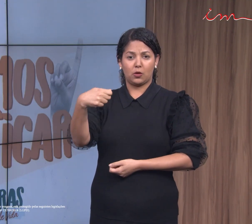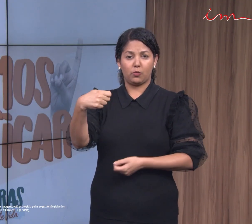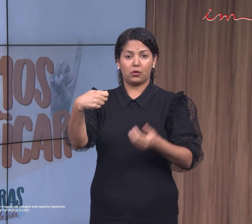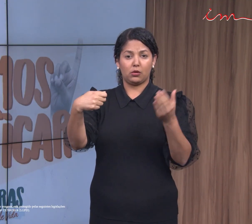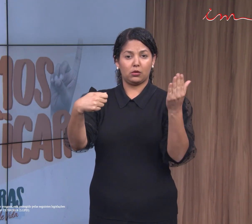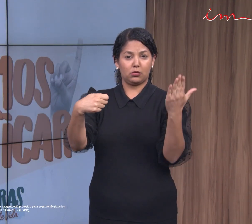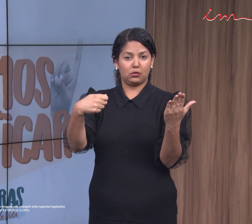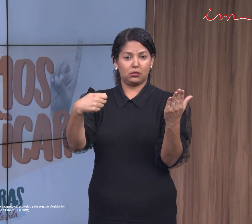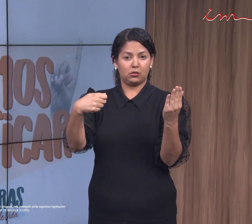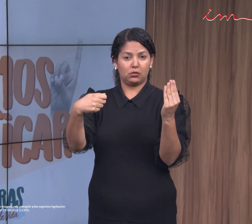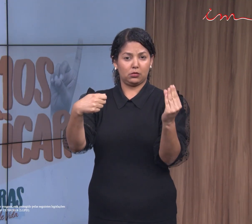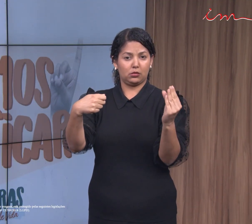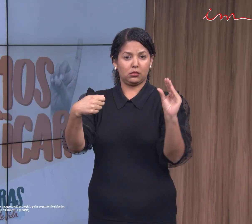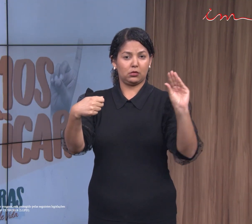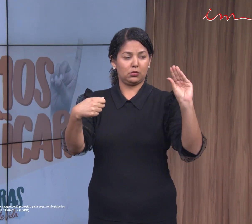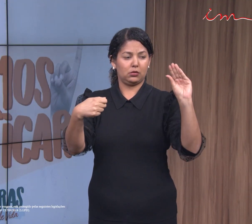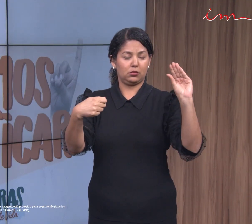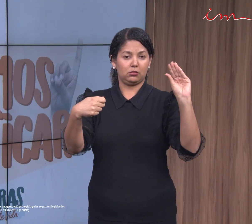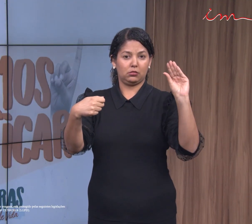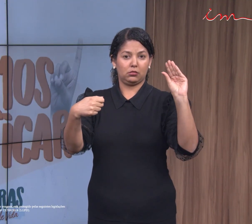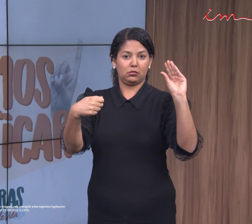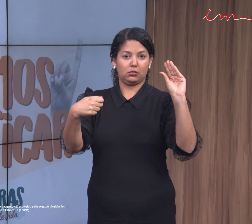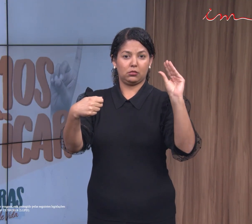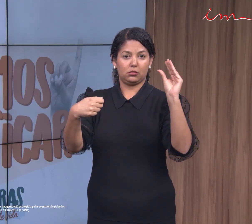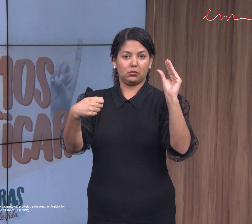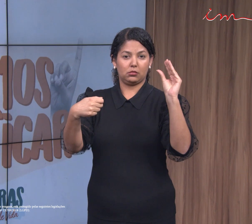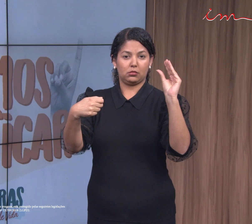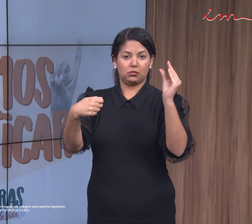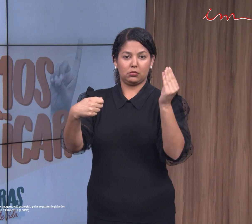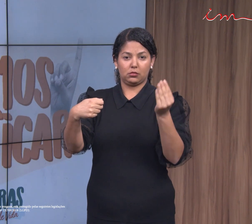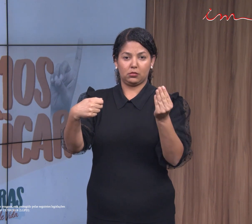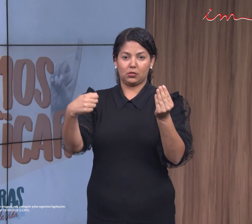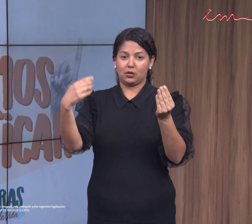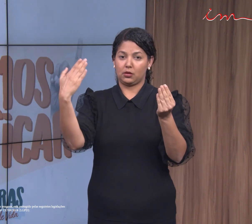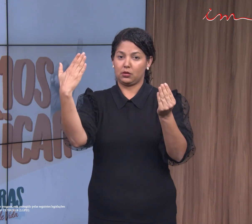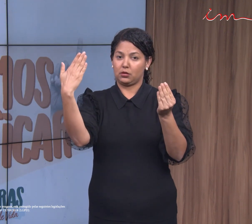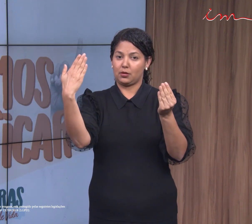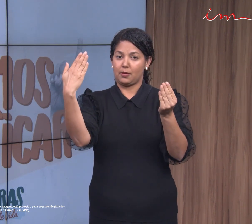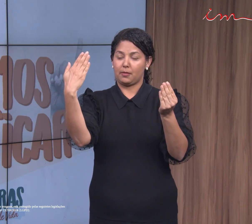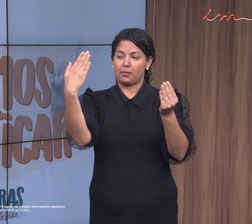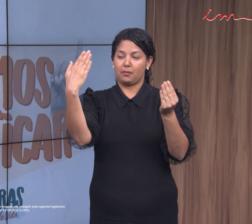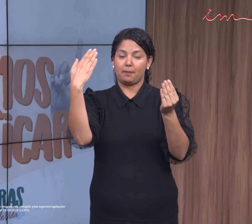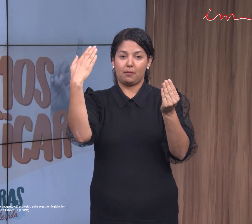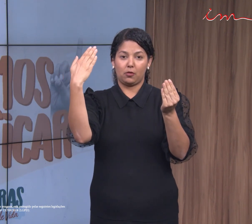Outro sinal, processual. O processo.